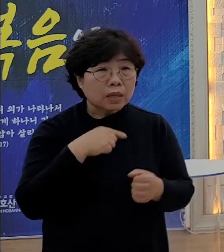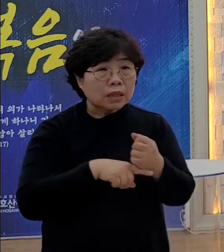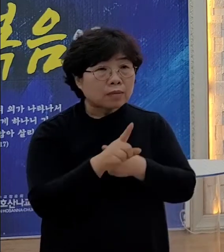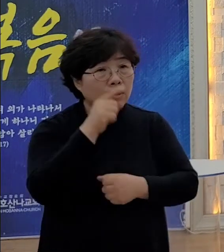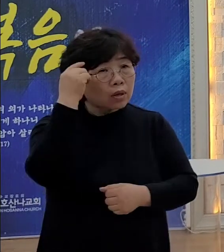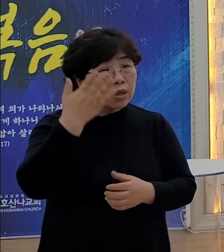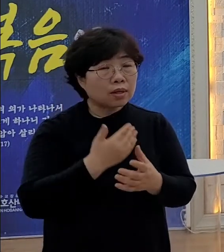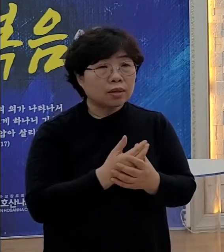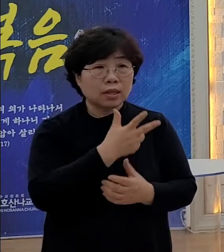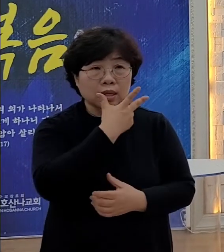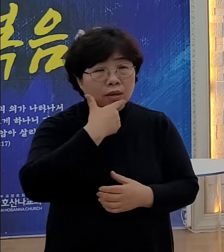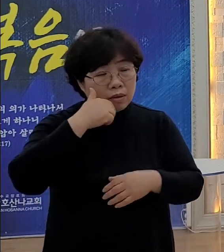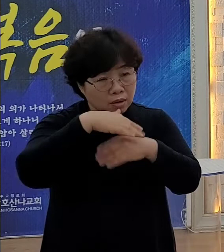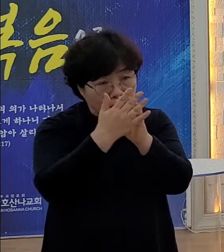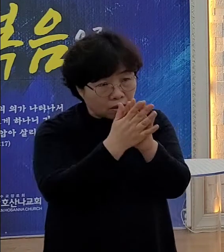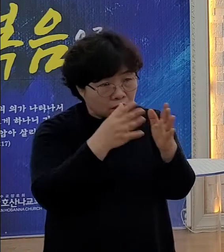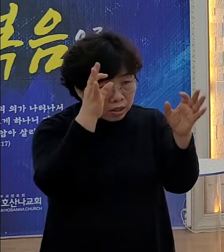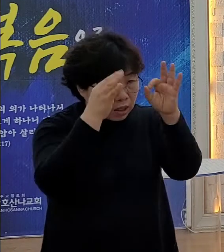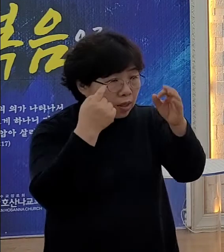성경에 찾아보니까요.